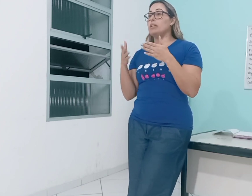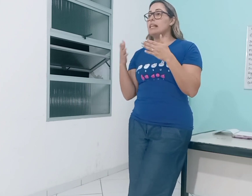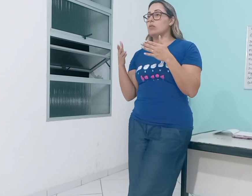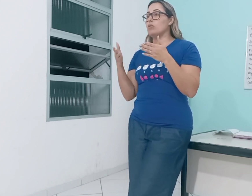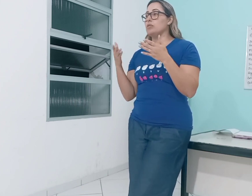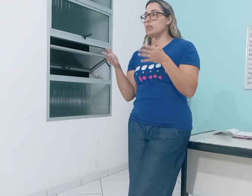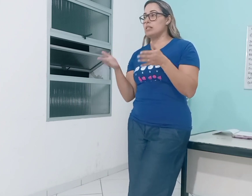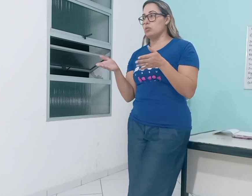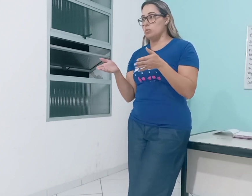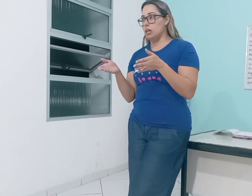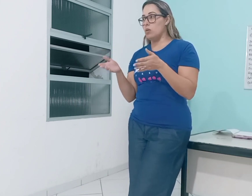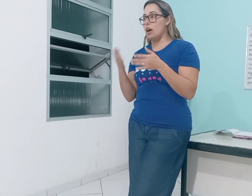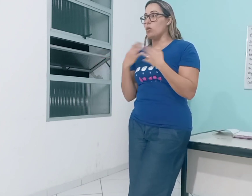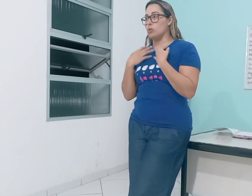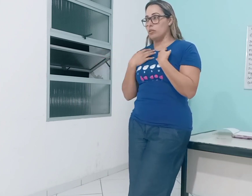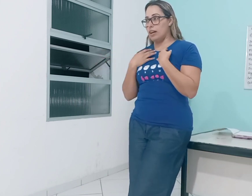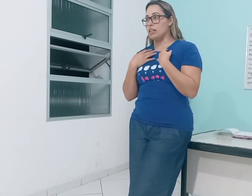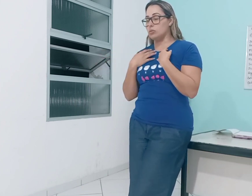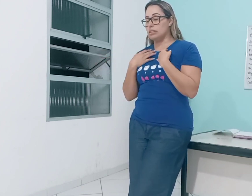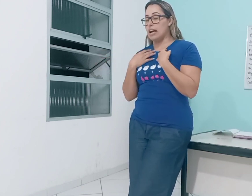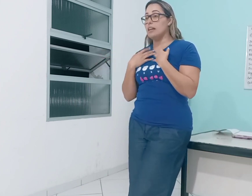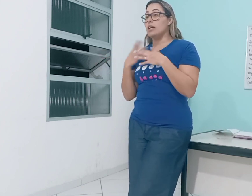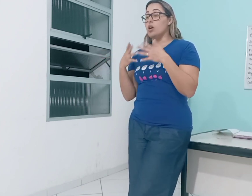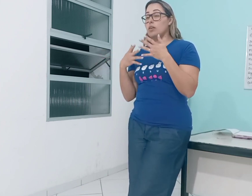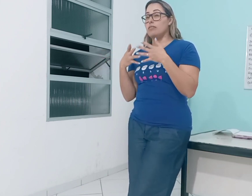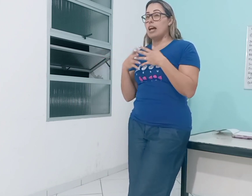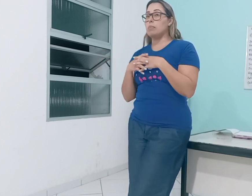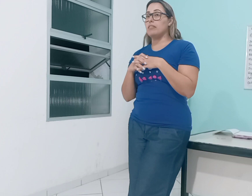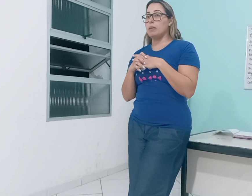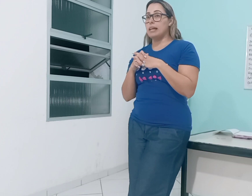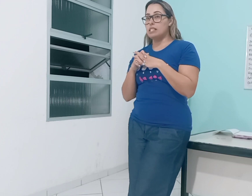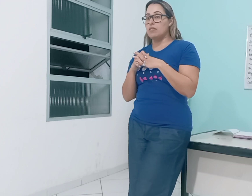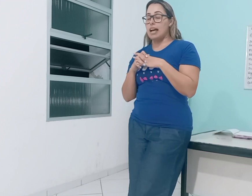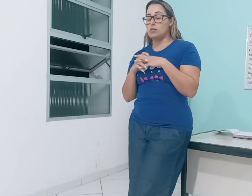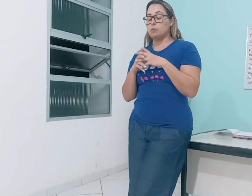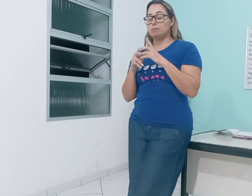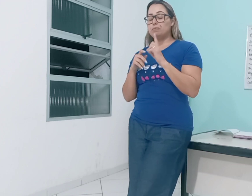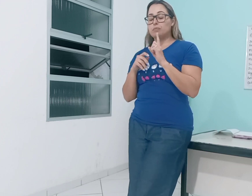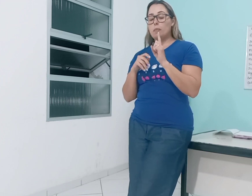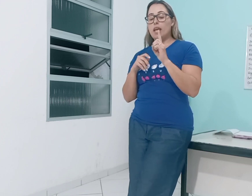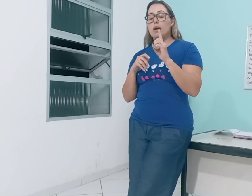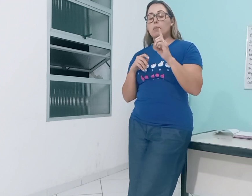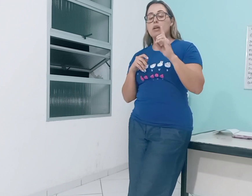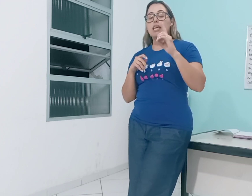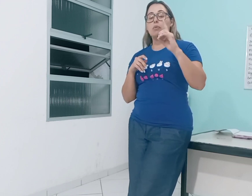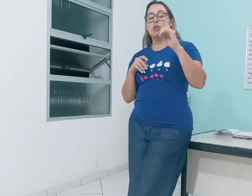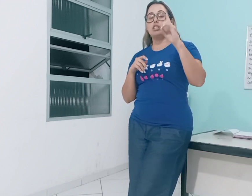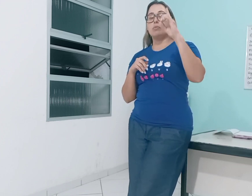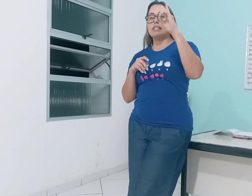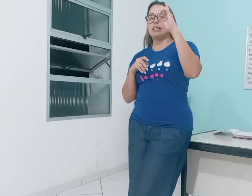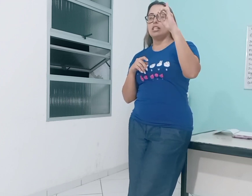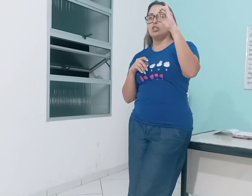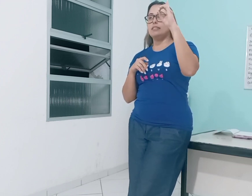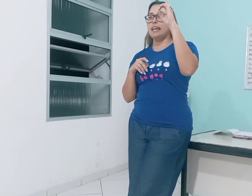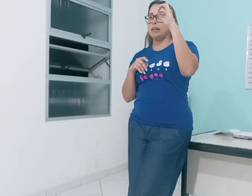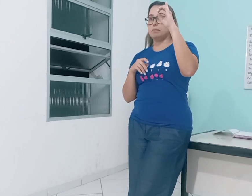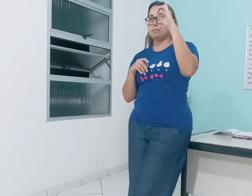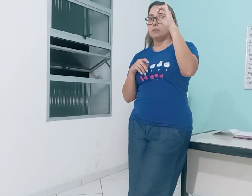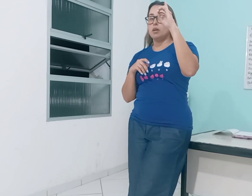dessa configuração de mão é o que eu estou falando, tá? Eu só falo para ficar mais fácil. Por exemplo, eu chamo esse aqui de D,